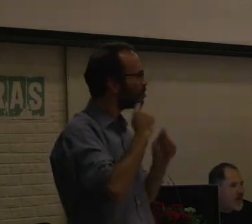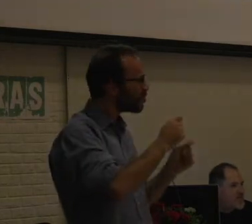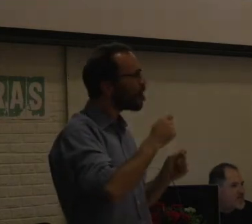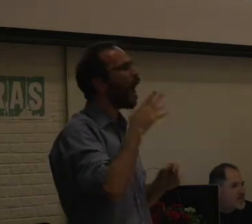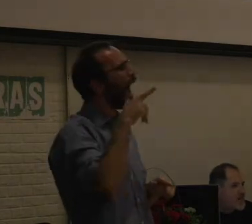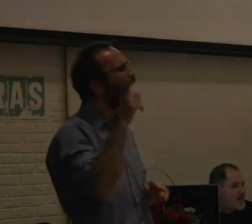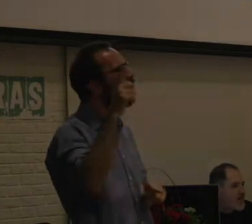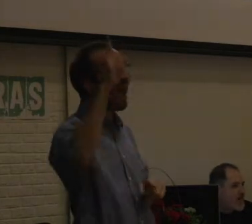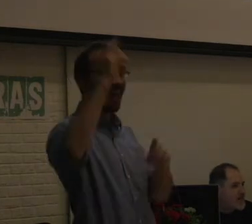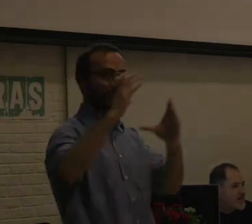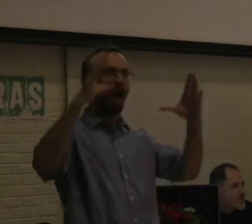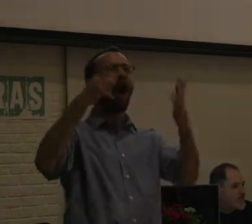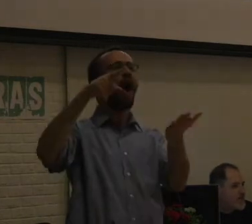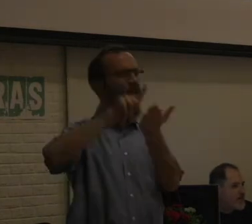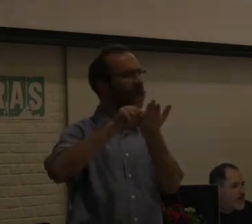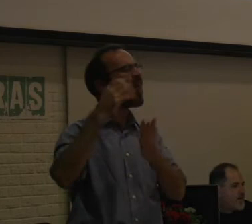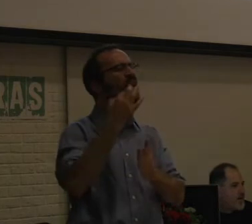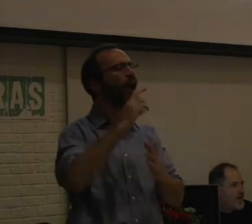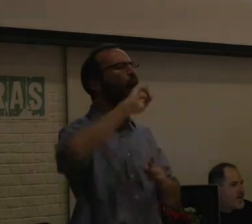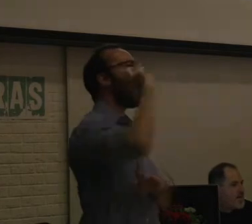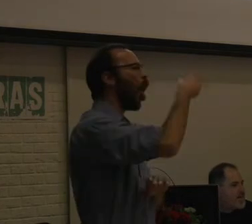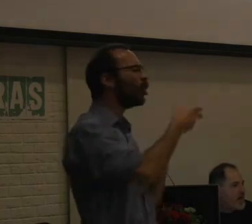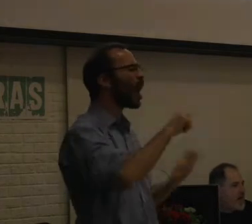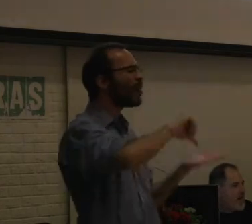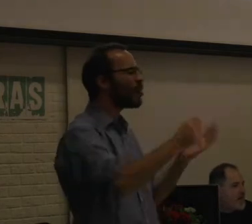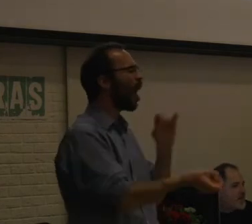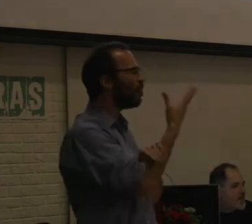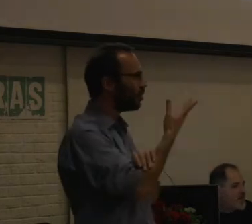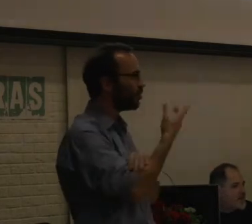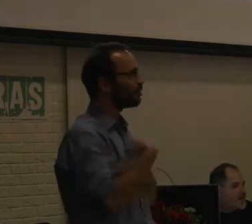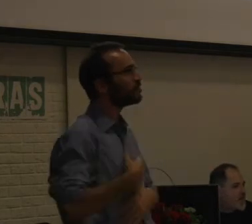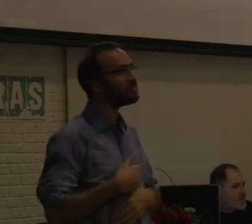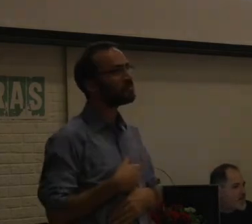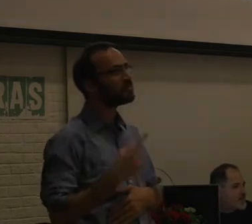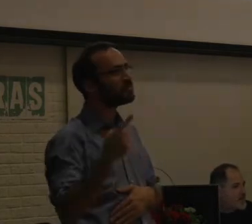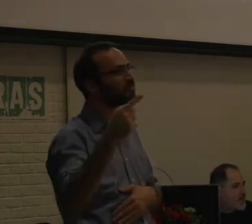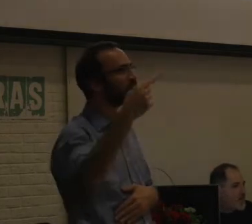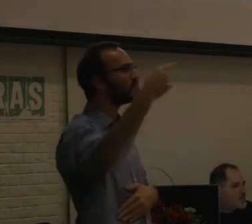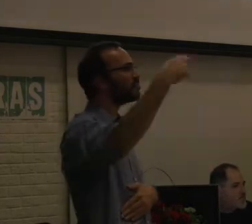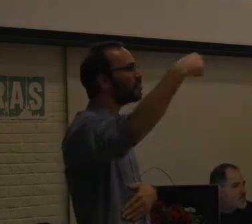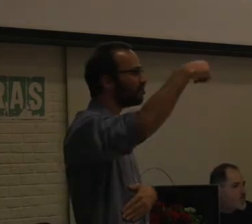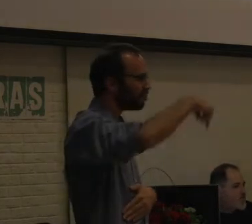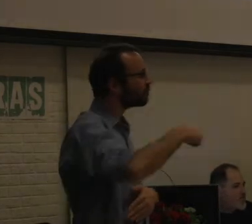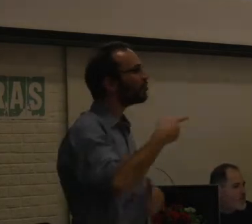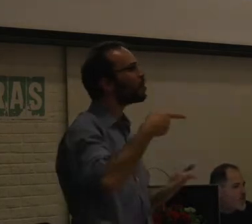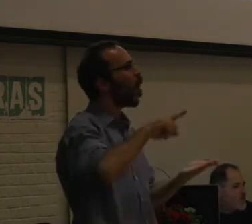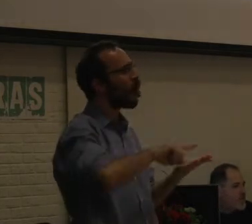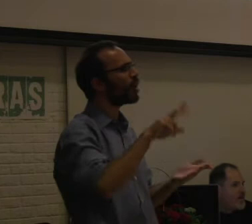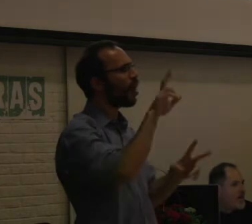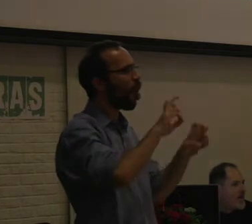Así que llega a la península ibérica y llega a la tierra de los carpetanos, que eran los que ocupaban la